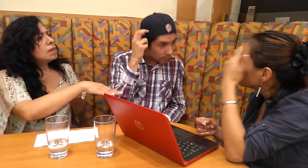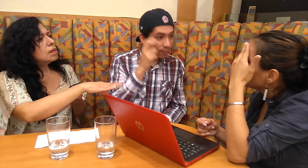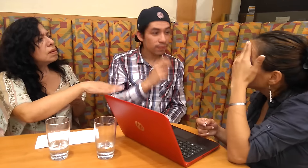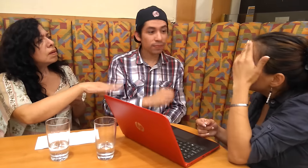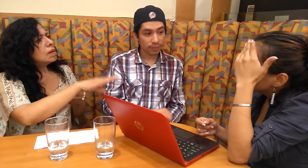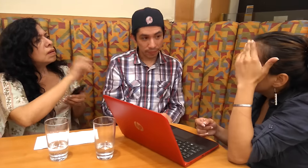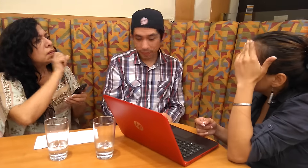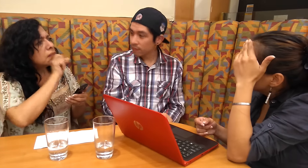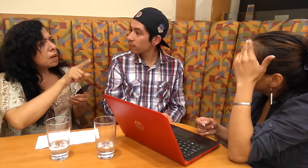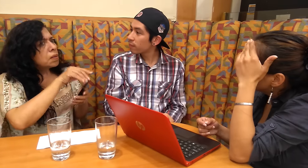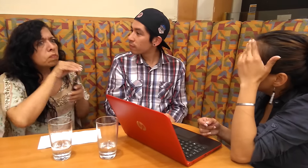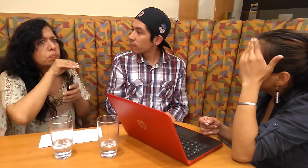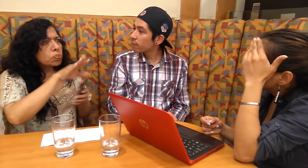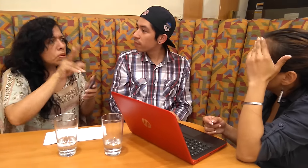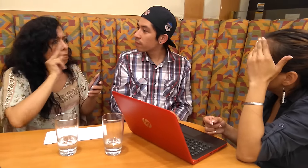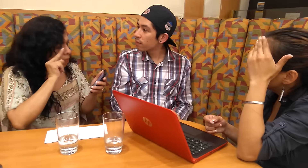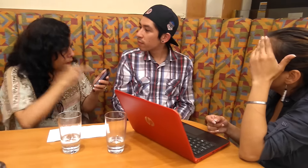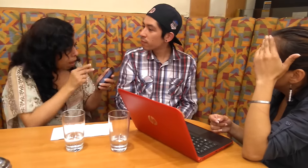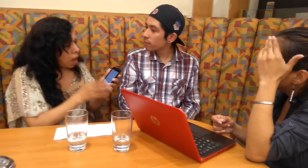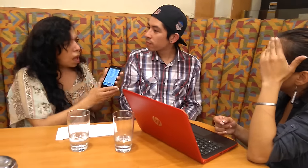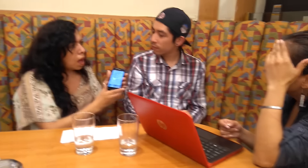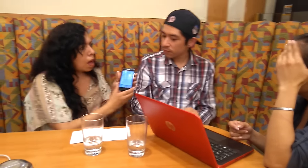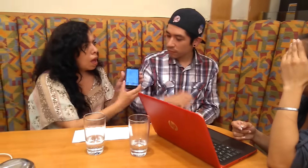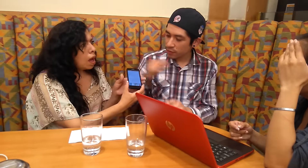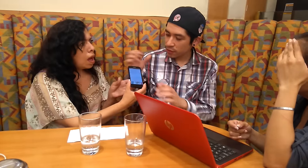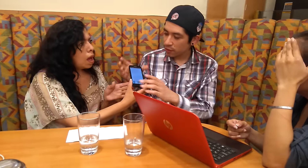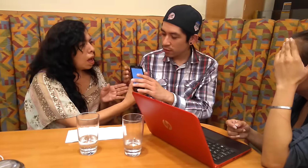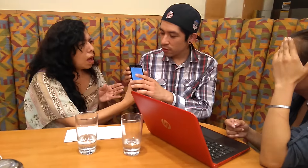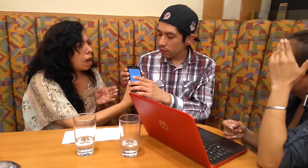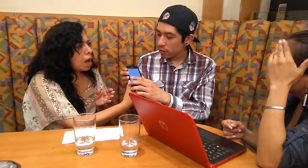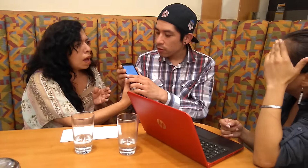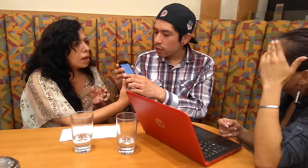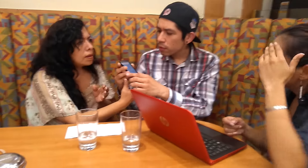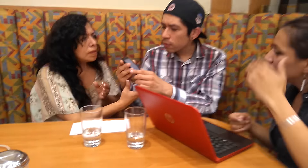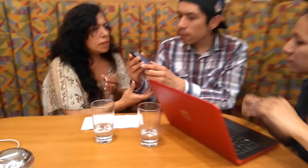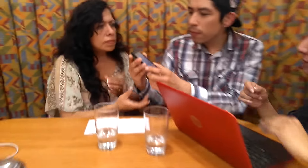le pone el implante coclear. Sí, yo también estoy viendo esa misma información.